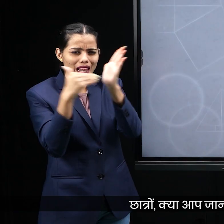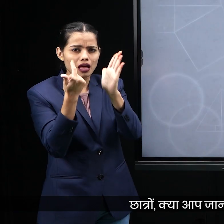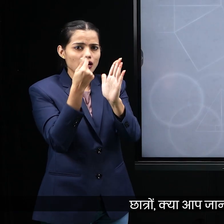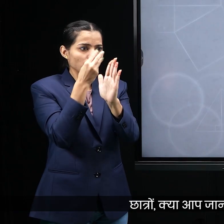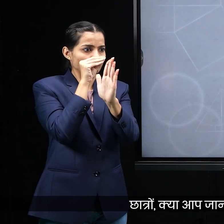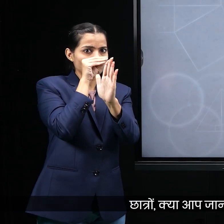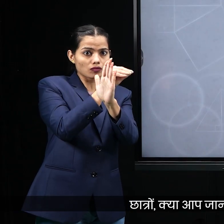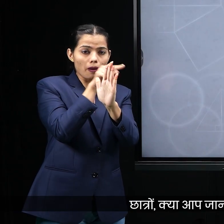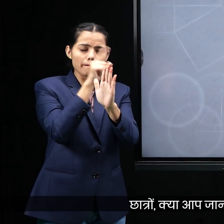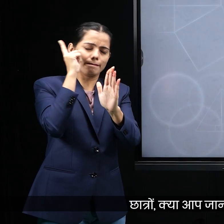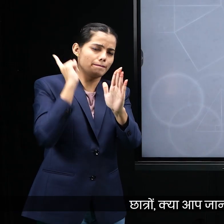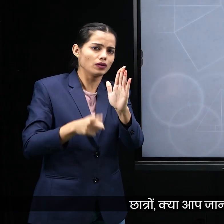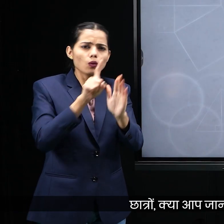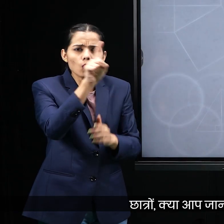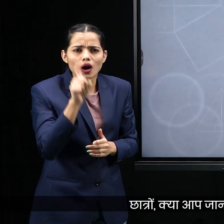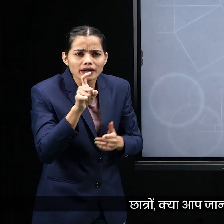बीजगणितीय अभिव्यक्ति क्या है?